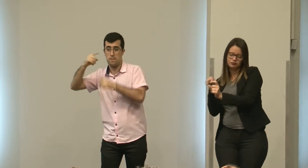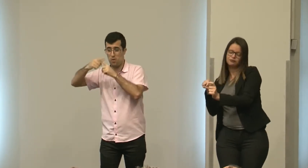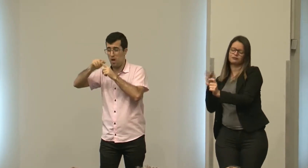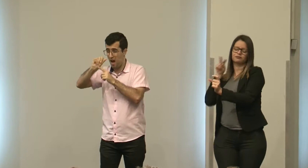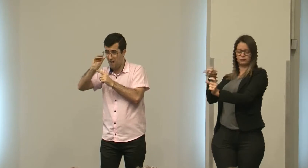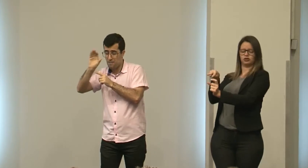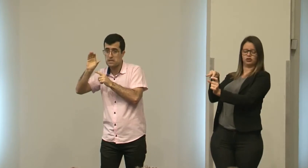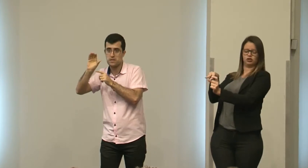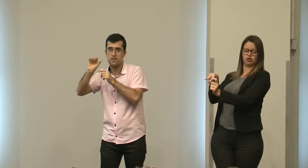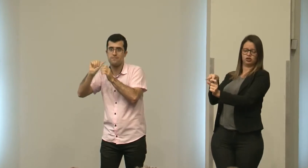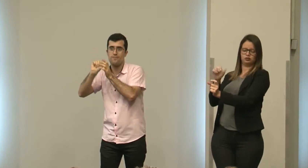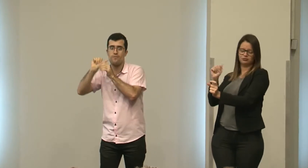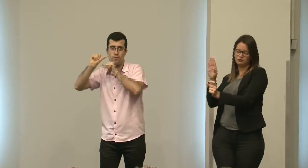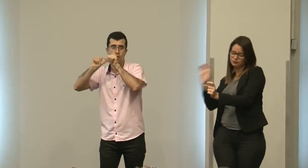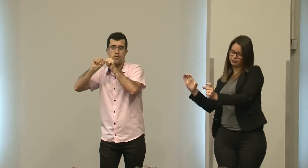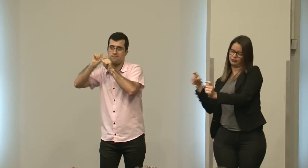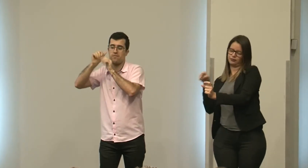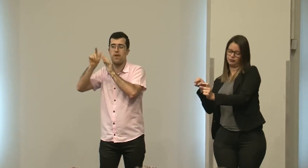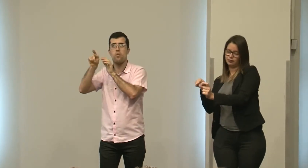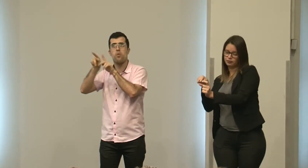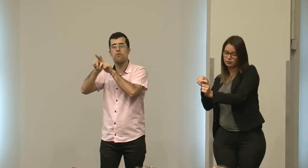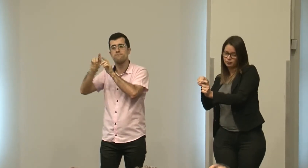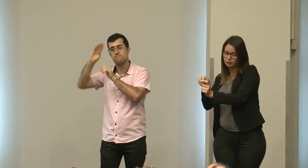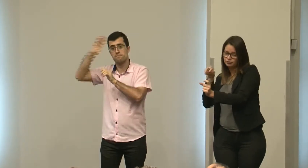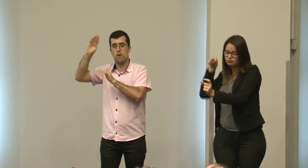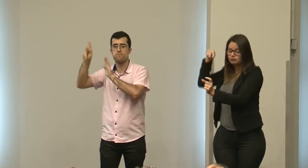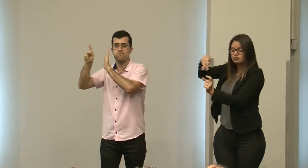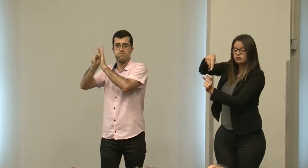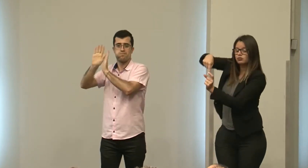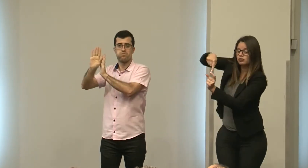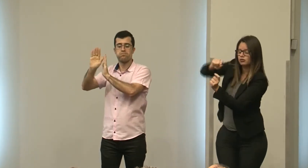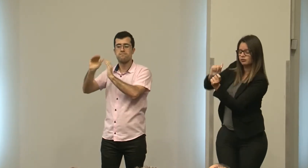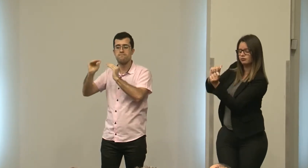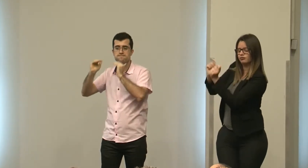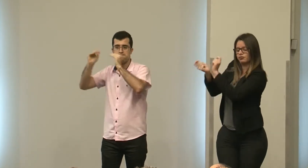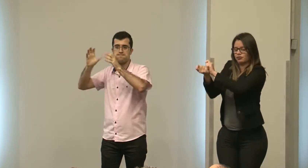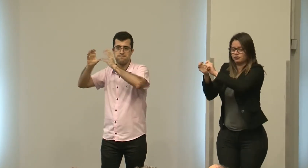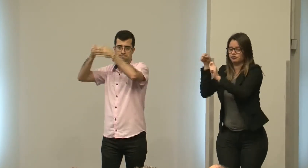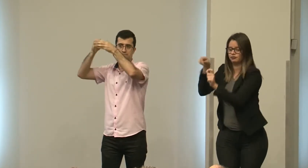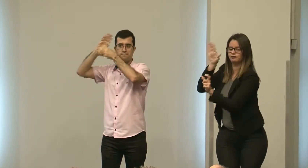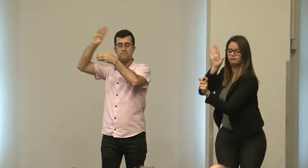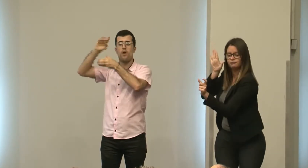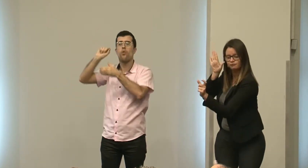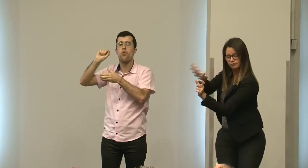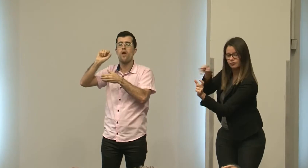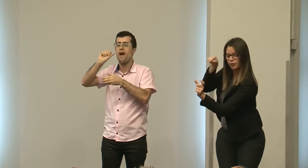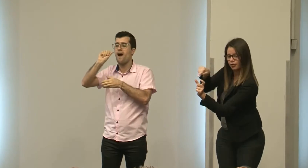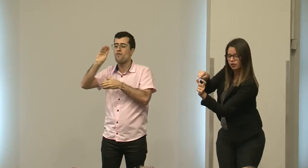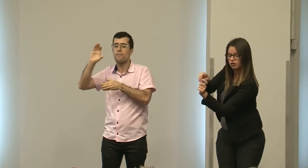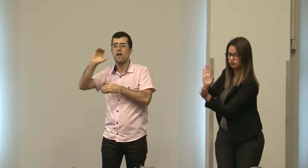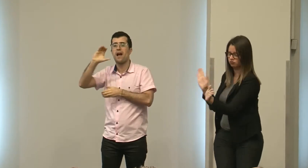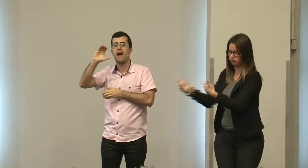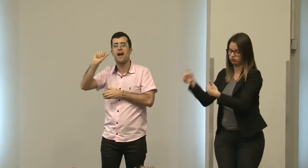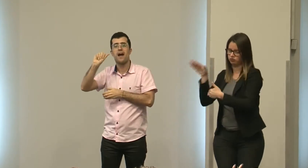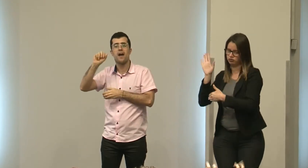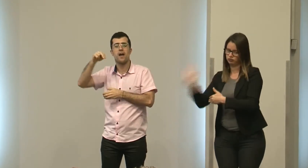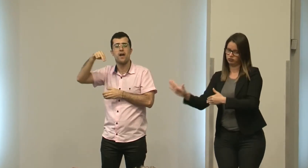esta palavra é, e aí seguir o alfabeto, né? É importante quando nós seguimos o alfabeto.